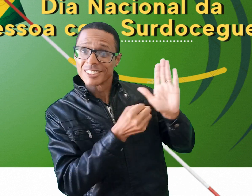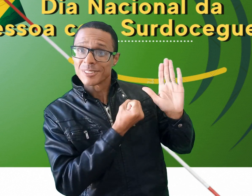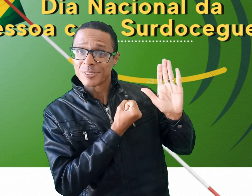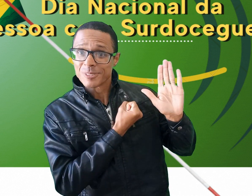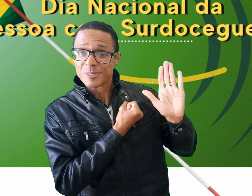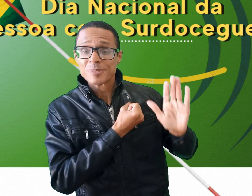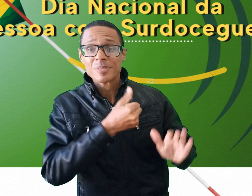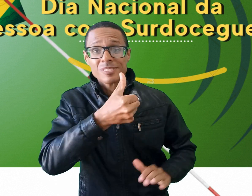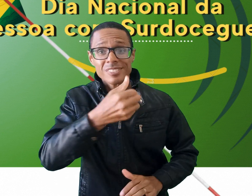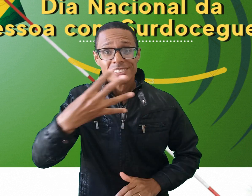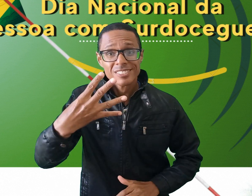A Lei nº